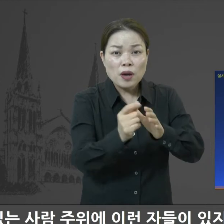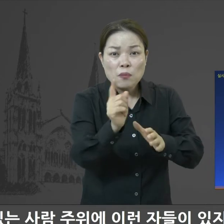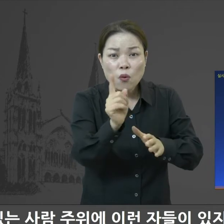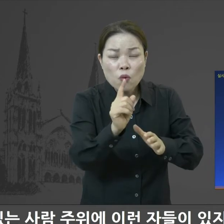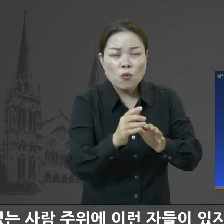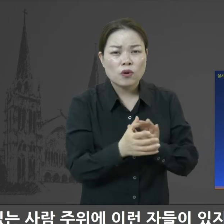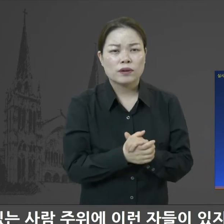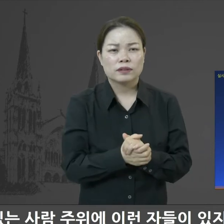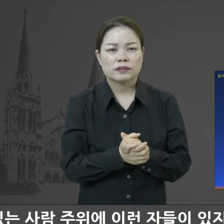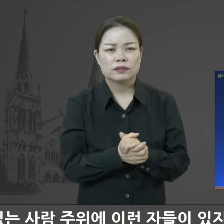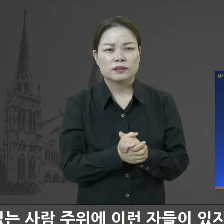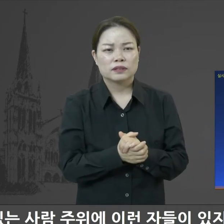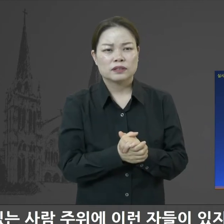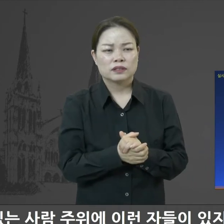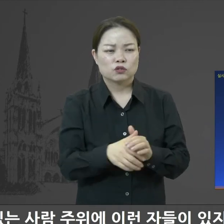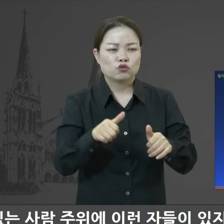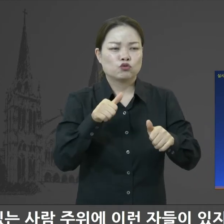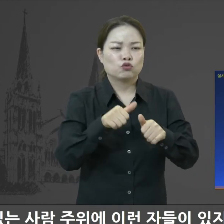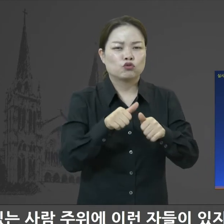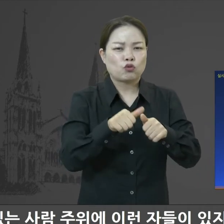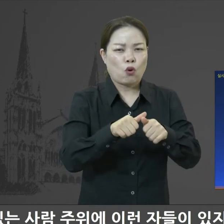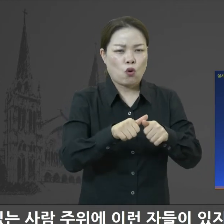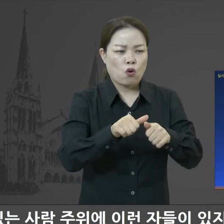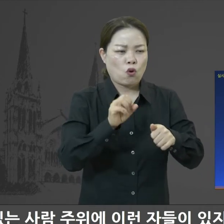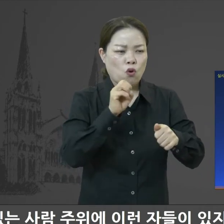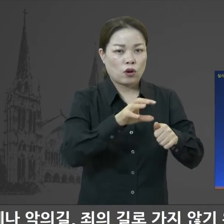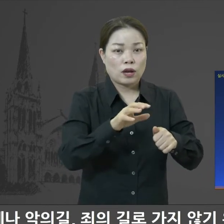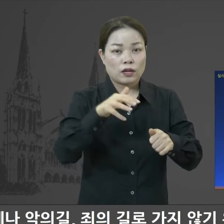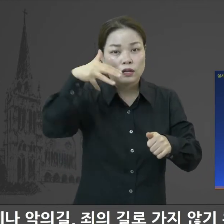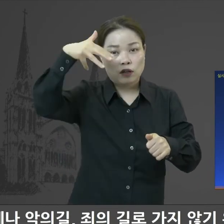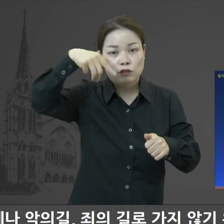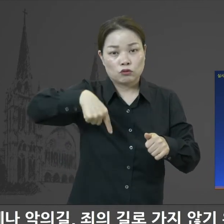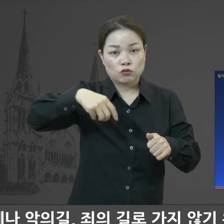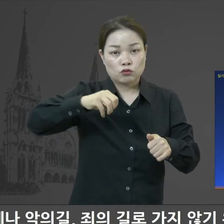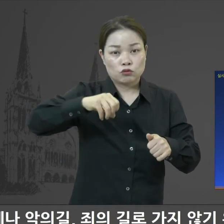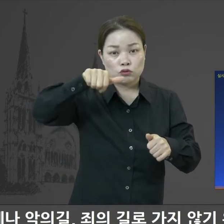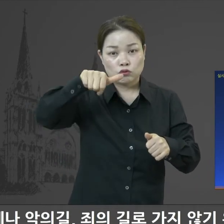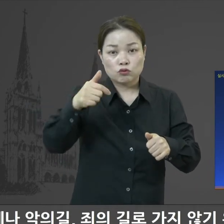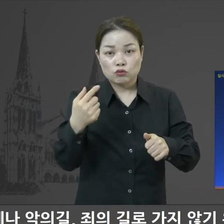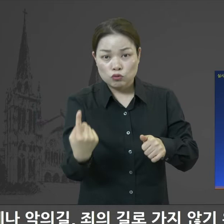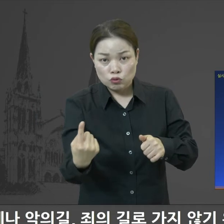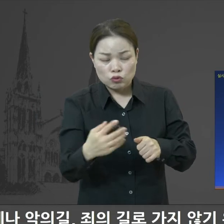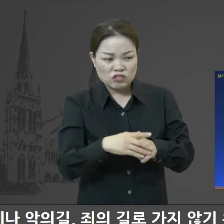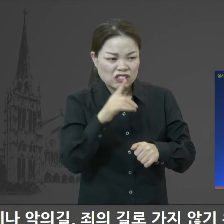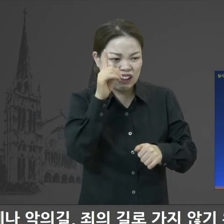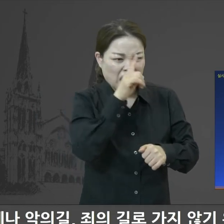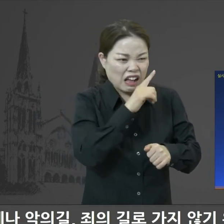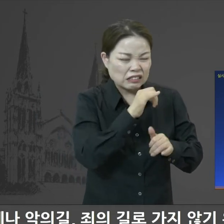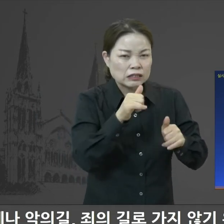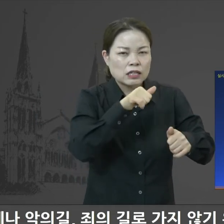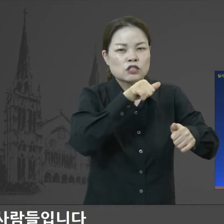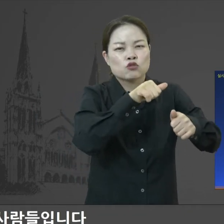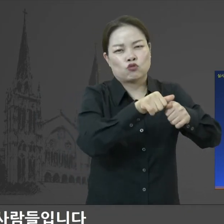단어냐면 충고란 단어입니다. 충고. 다시 말하면 악인들의 꾀라는 것은 악인들의